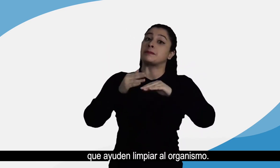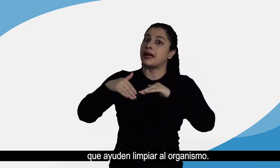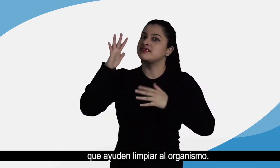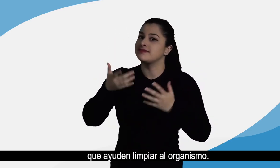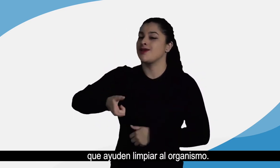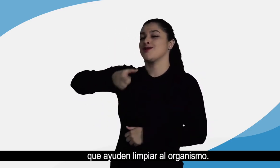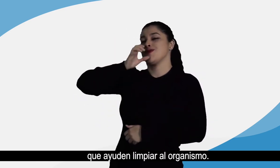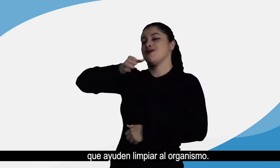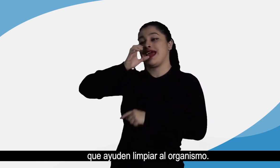que ayuden a limpiar el organismo